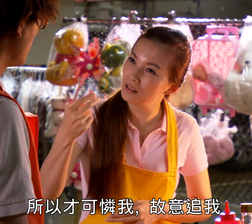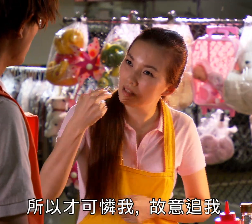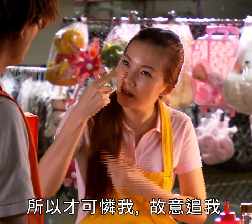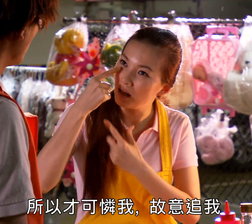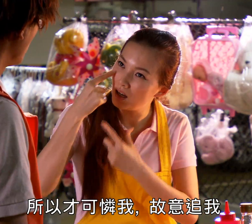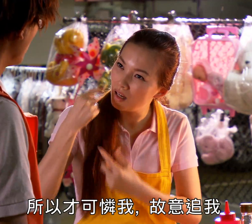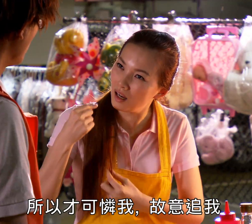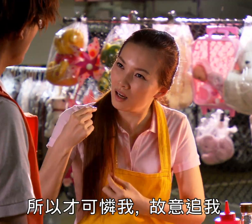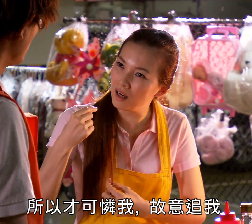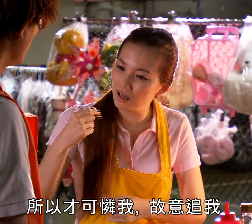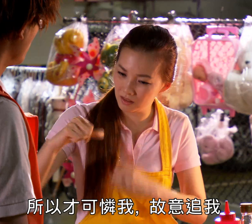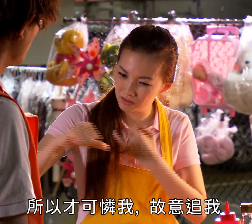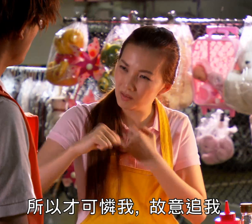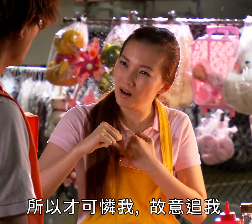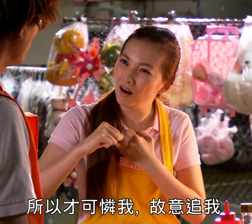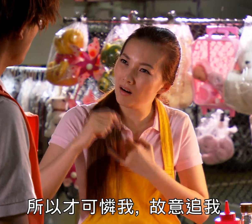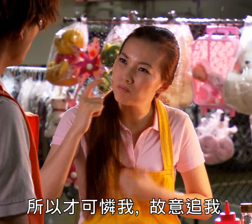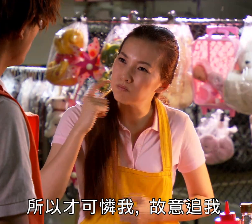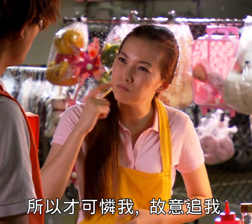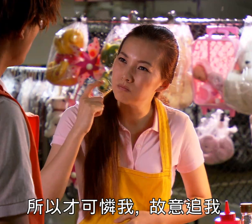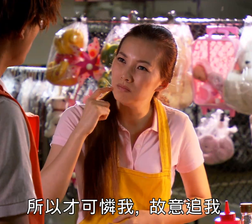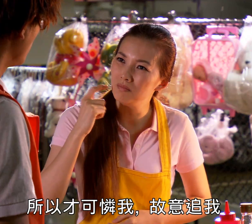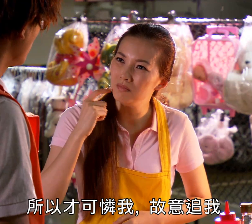所以才可怜我，故意追我。